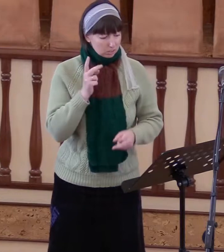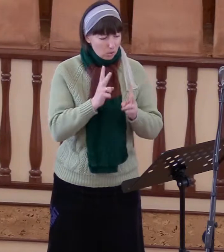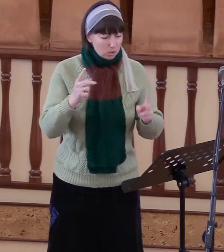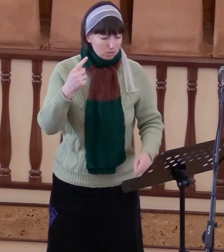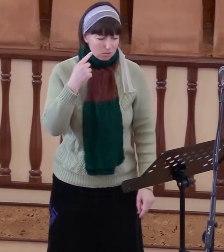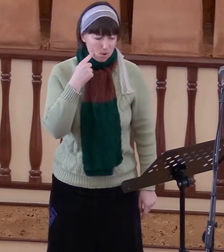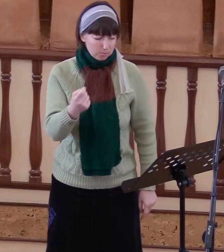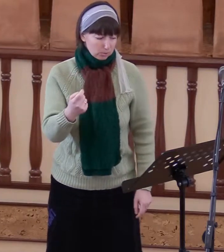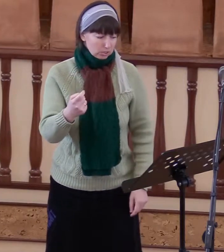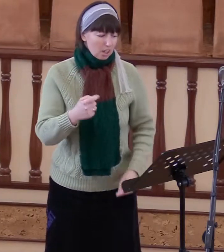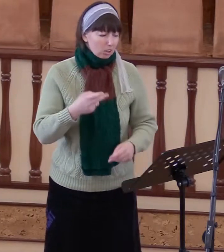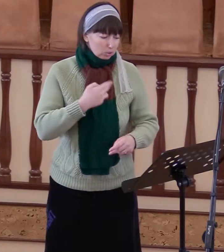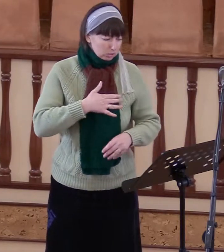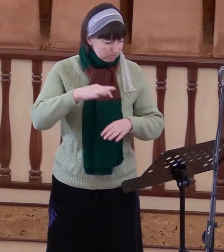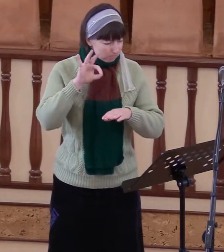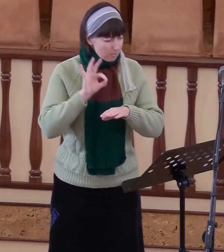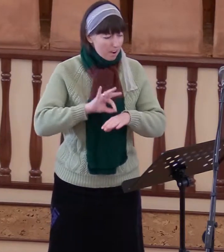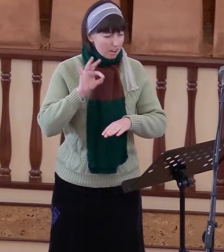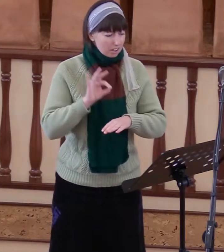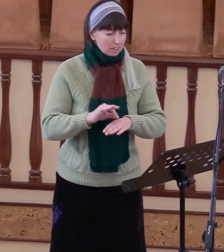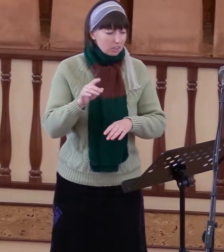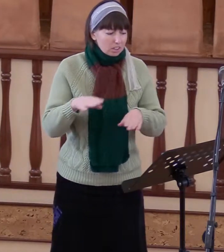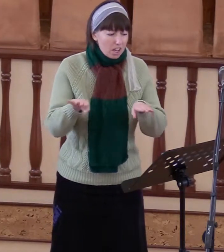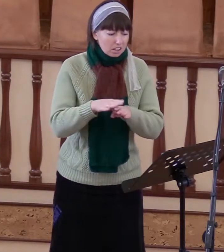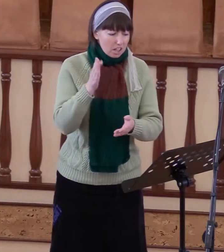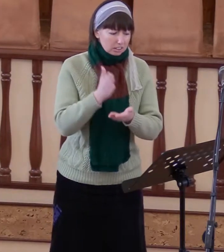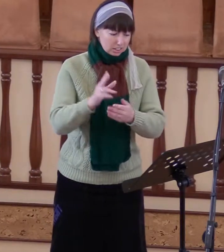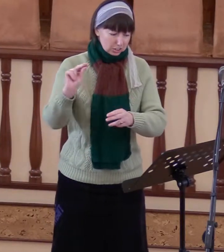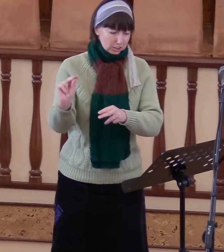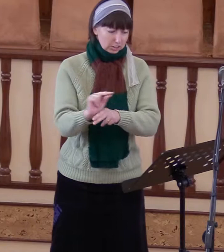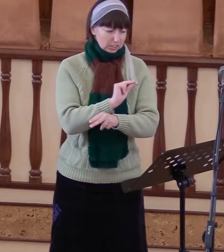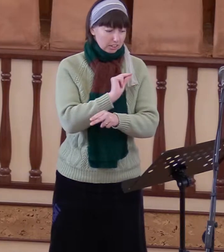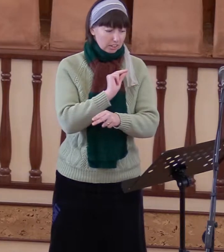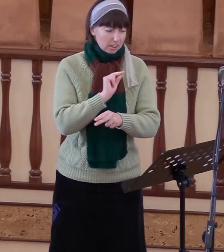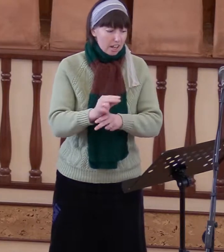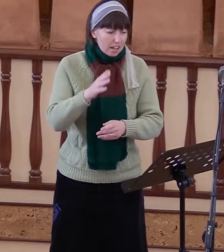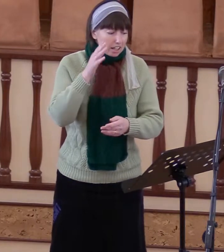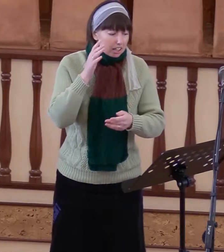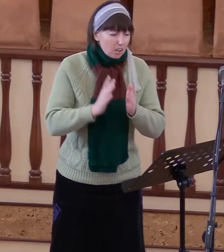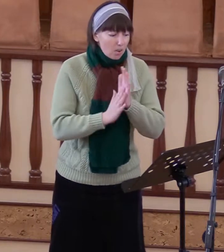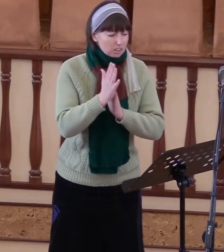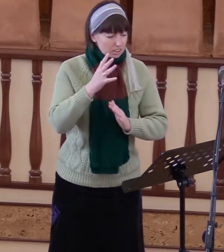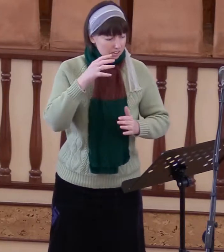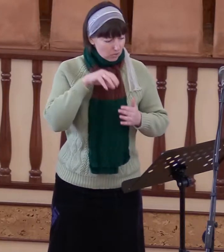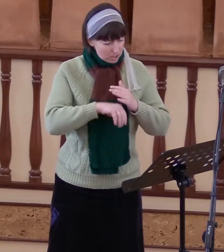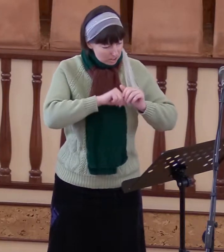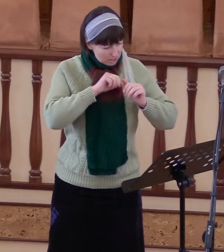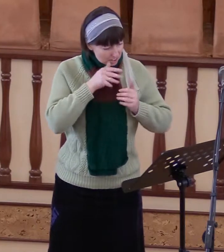кем-то оскорблен, душа болит. Так есть лечение, расти в себе